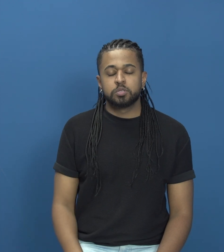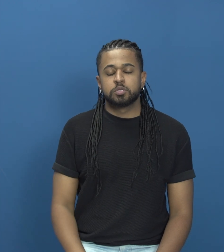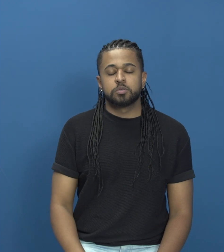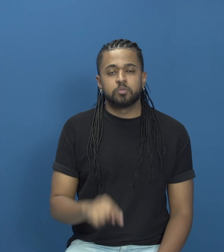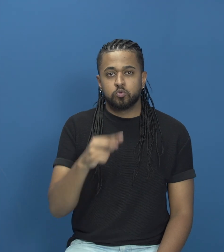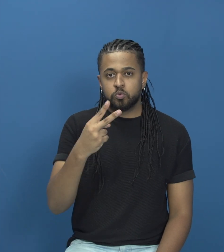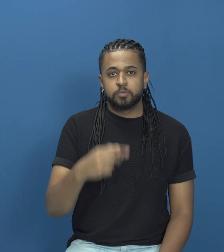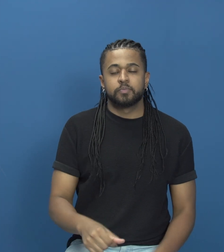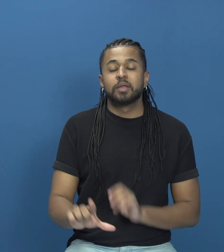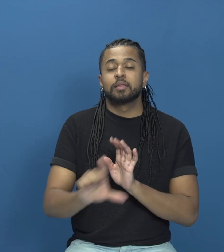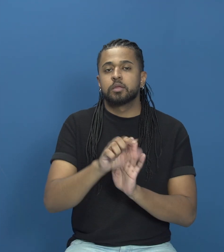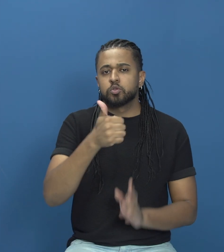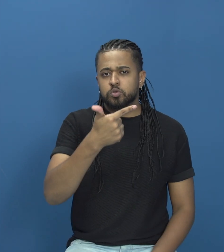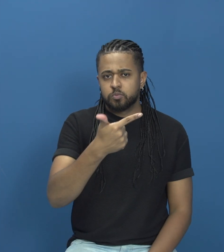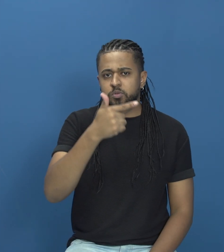9.14.2. Lei